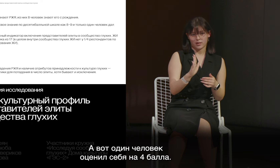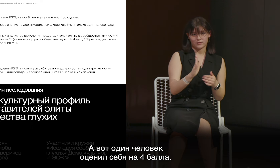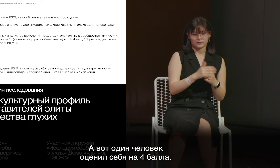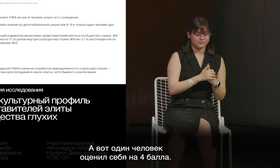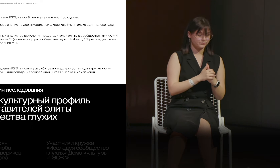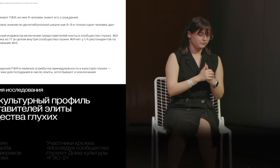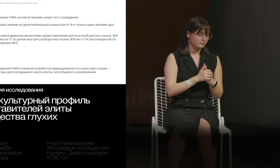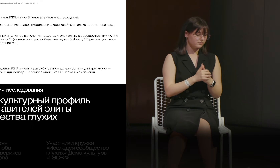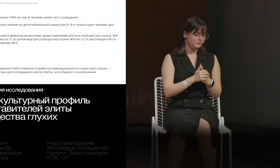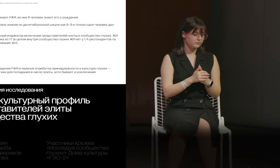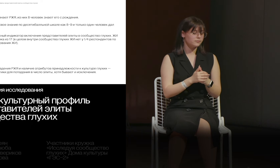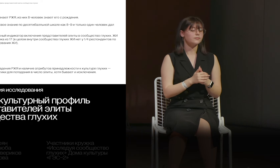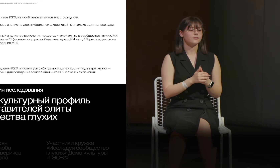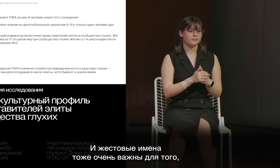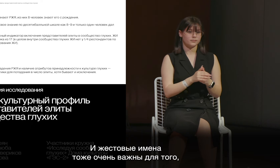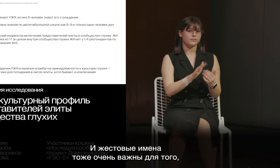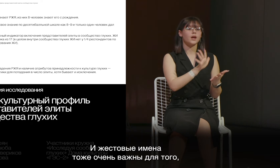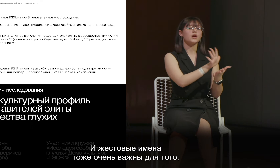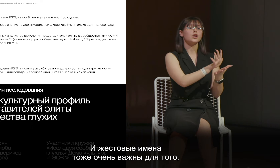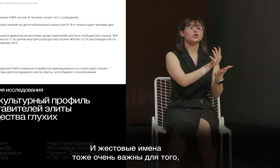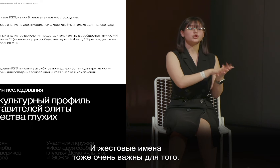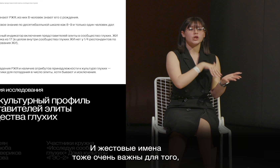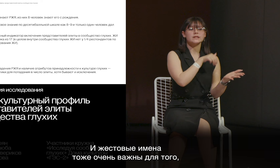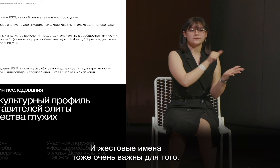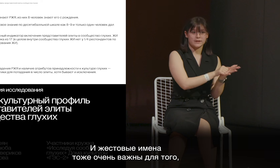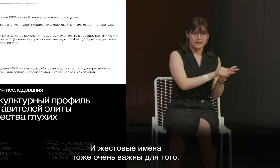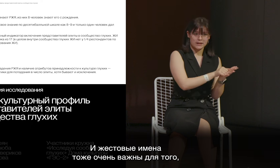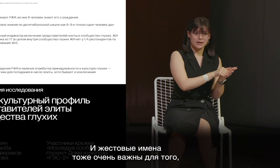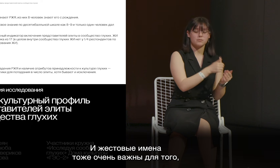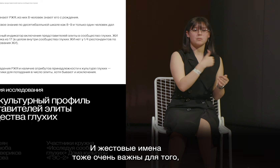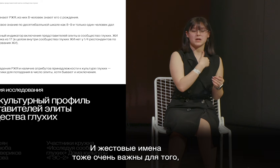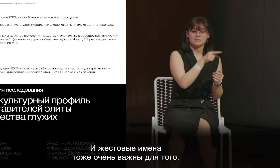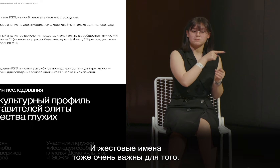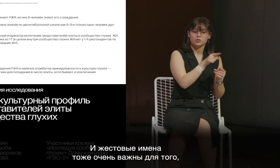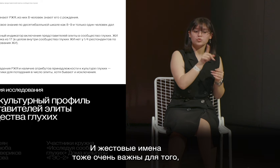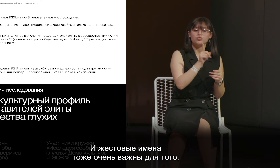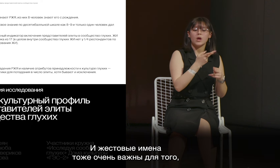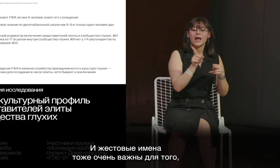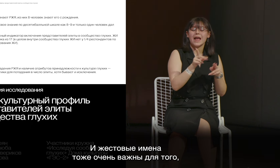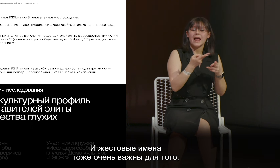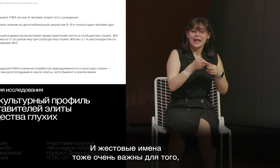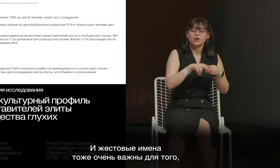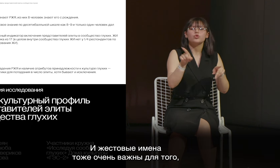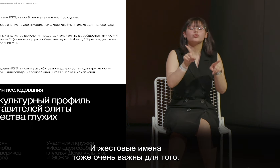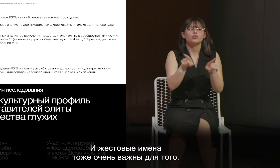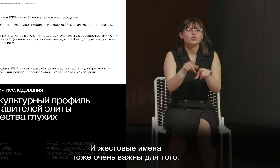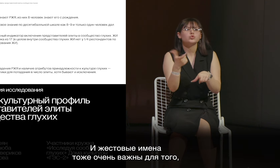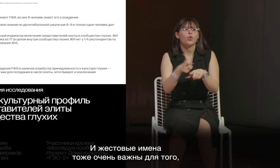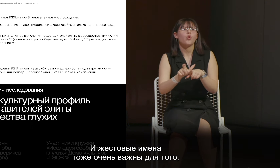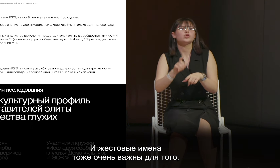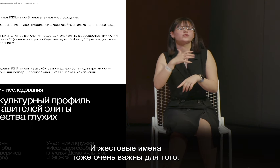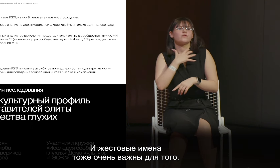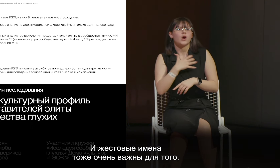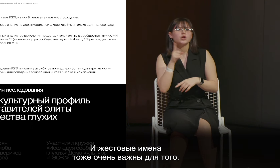4 балла знания жестового языка. И жестовые имена тоже